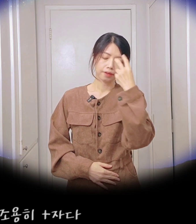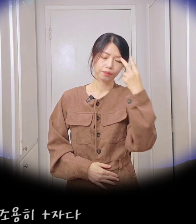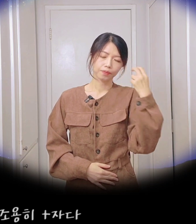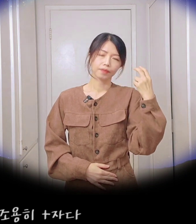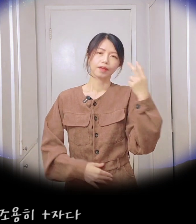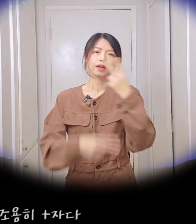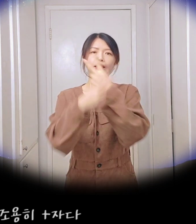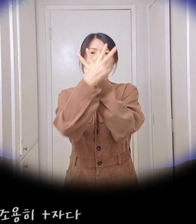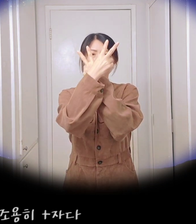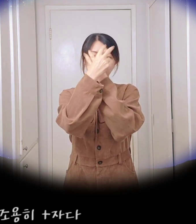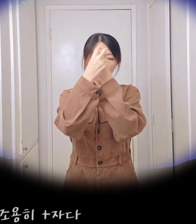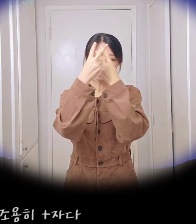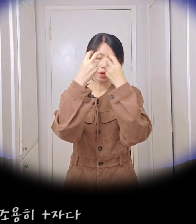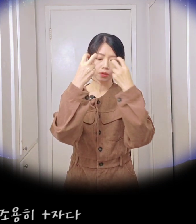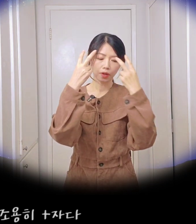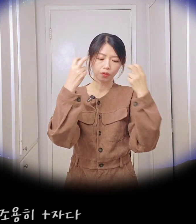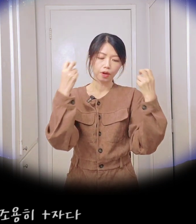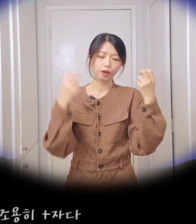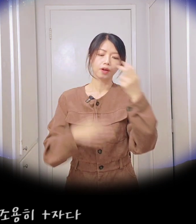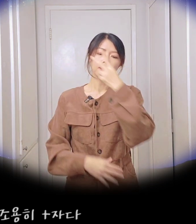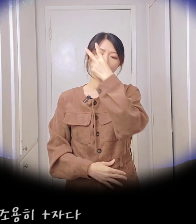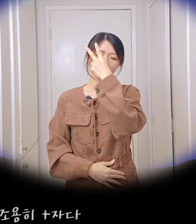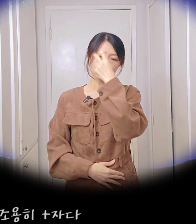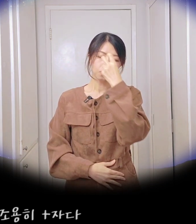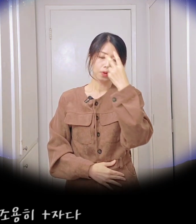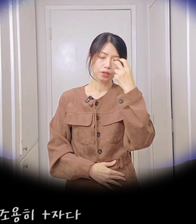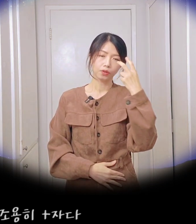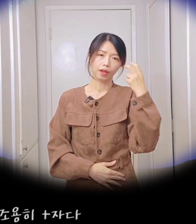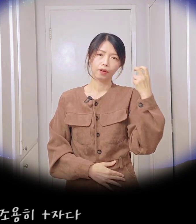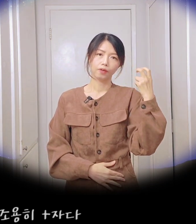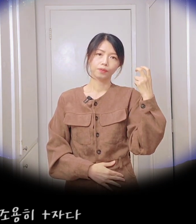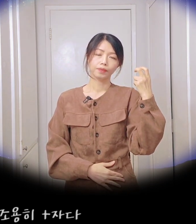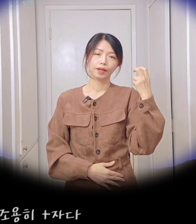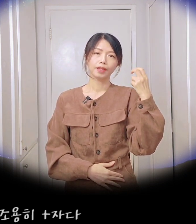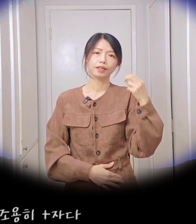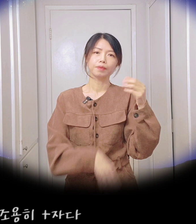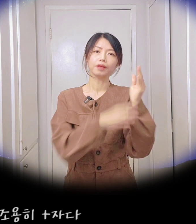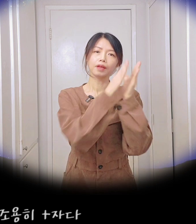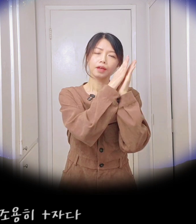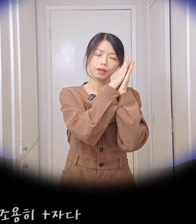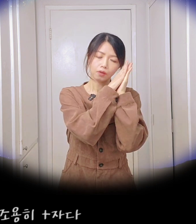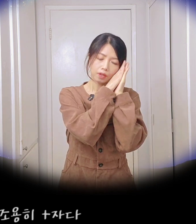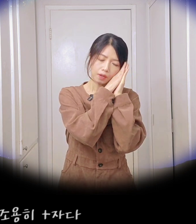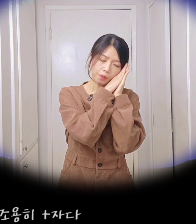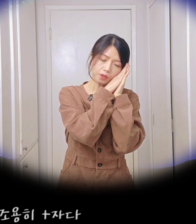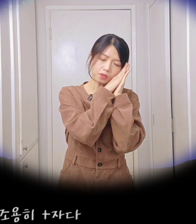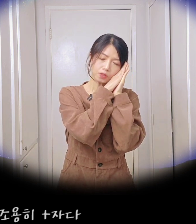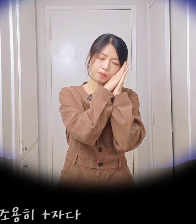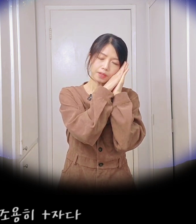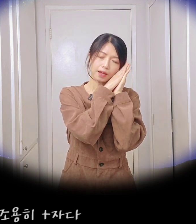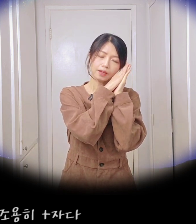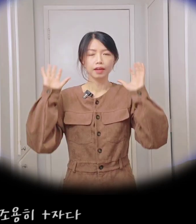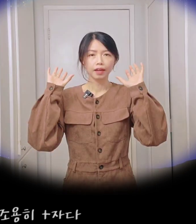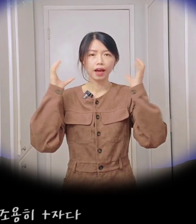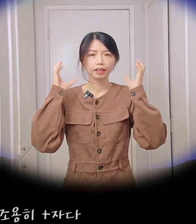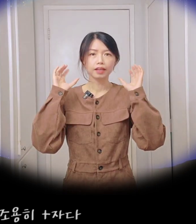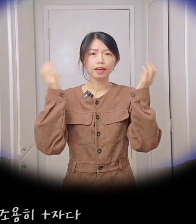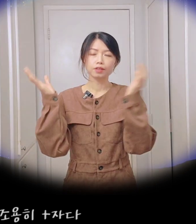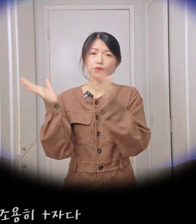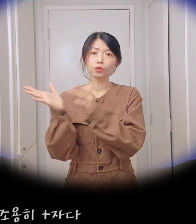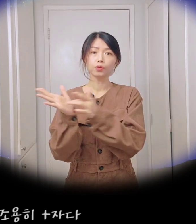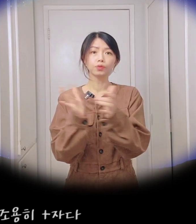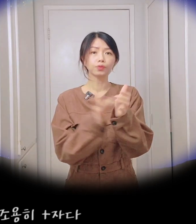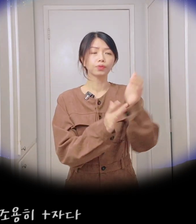자다. 양손으로 하셔도 되고요. 한 손으로 하셔도 돼요. 아니시면 이렇게 표현하셔도 됩니다.